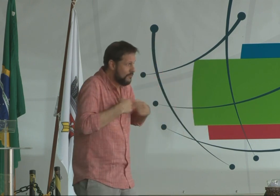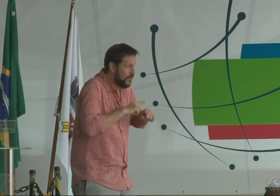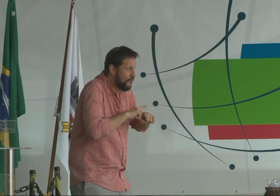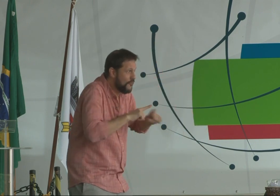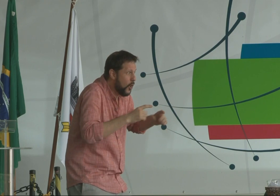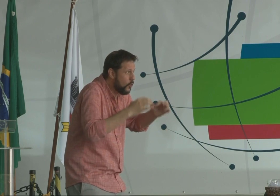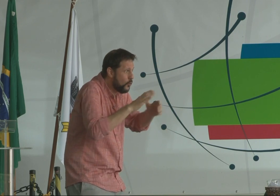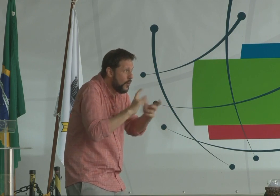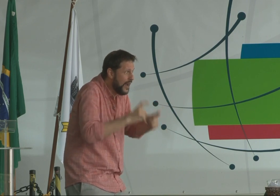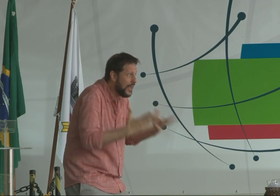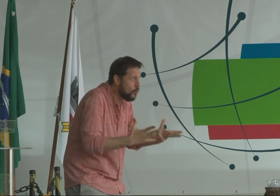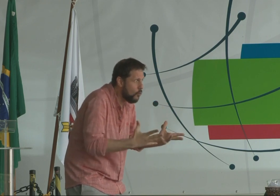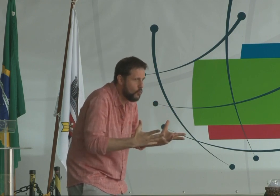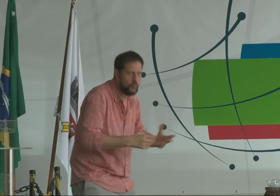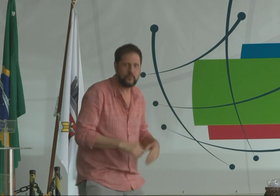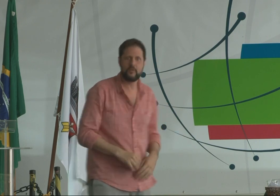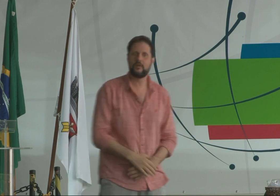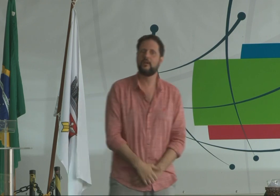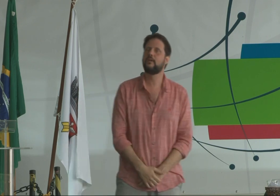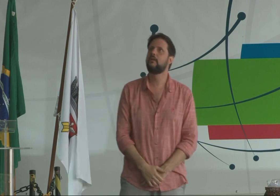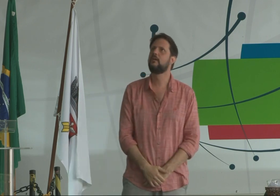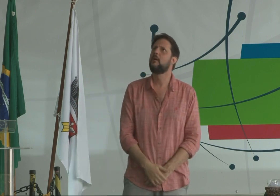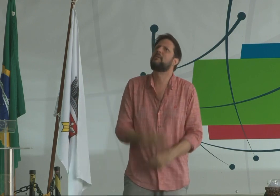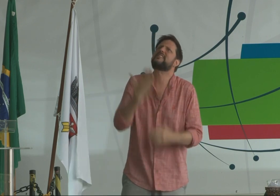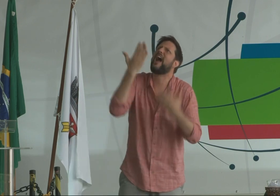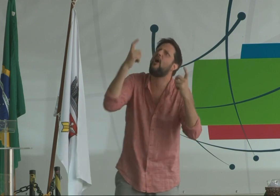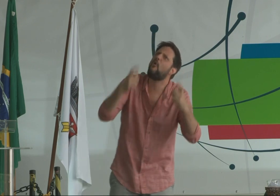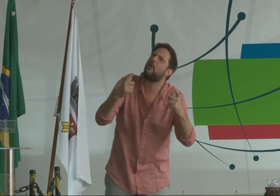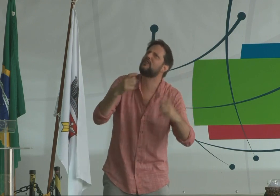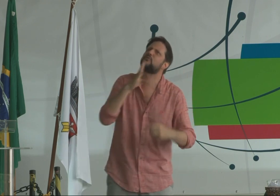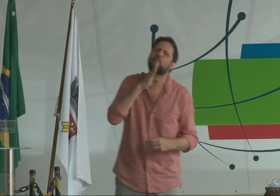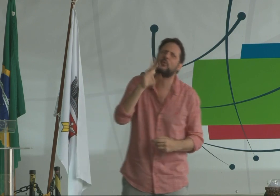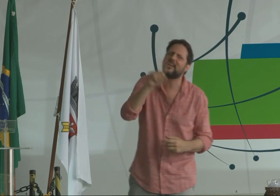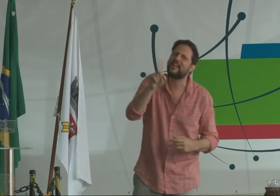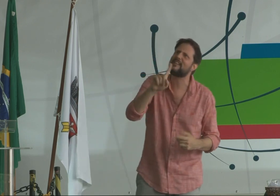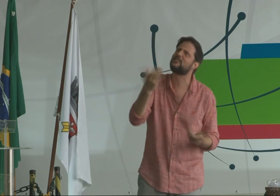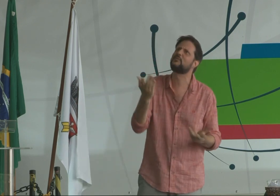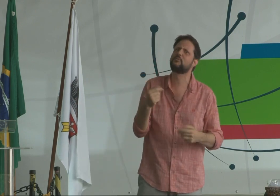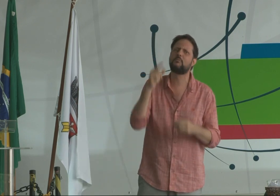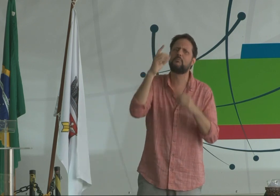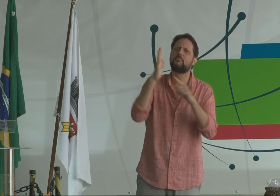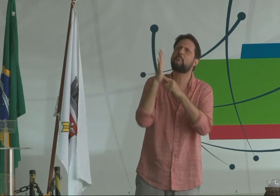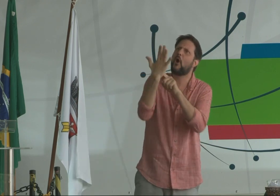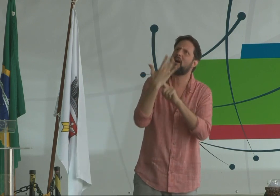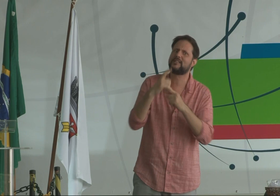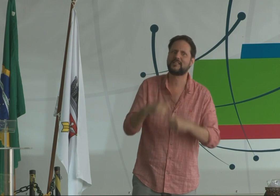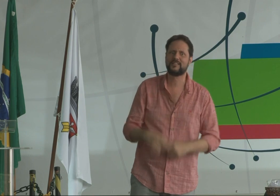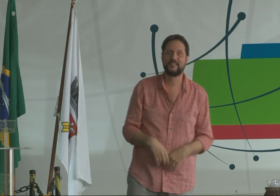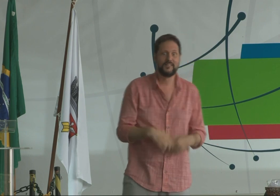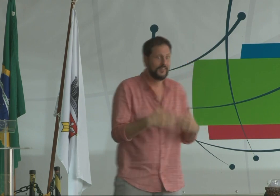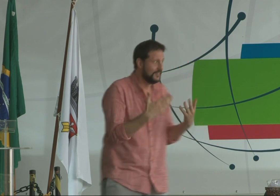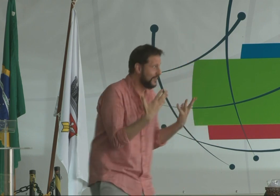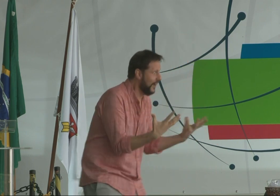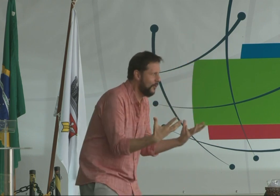Eu não vou. Eu vou a lugar nenhum. Mas o que significa lugar nenhum? Eu não conheço esse lugar. Me mostra onde ele fica.